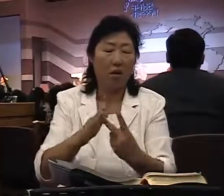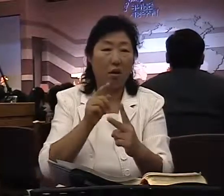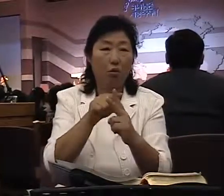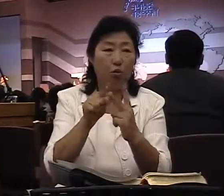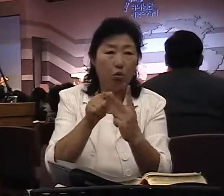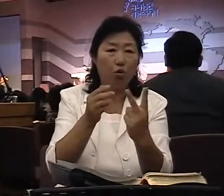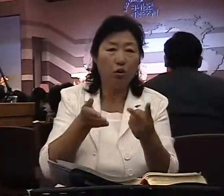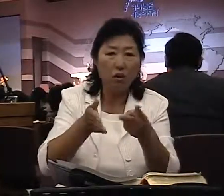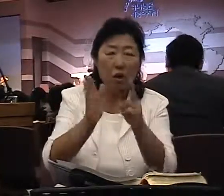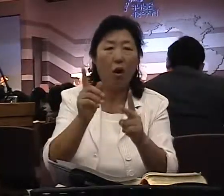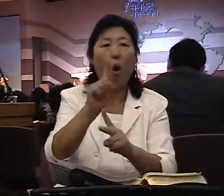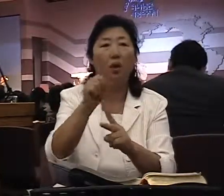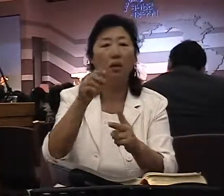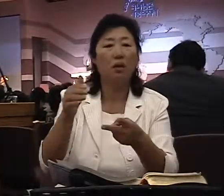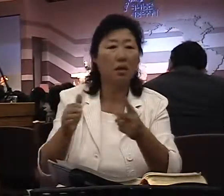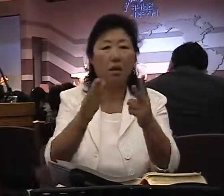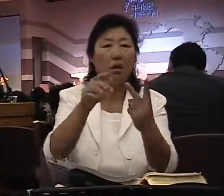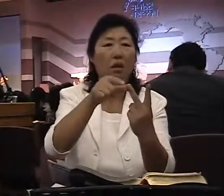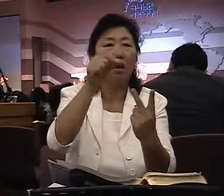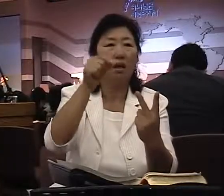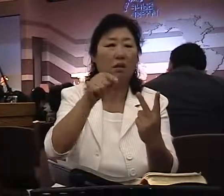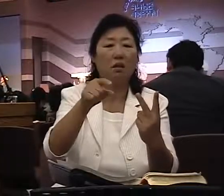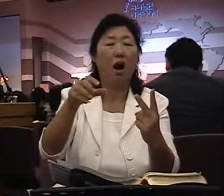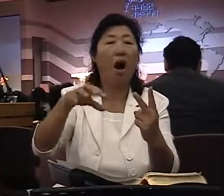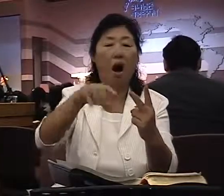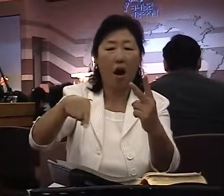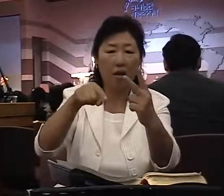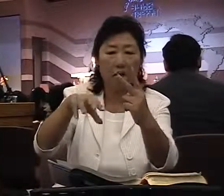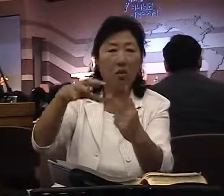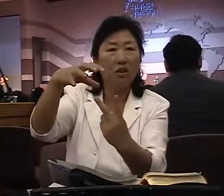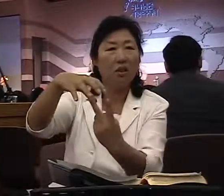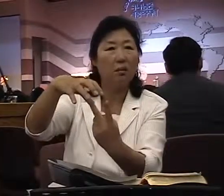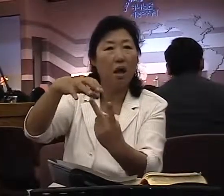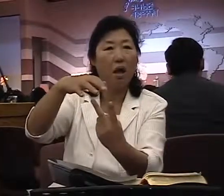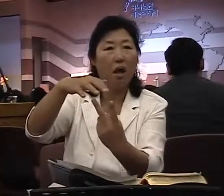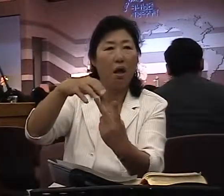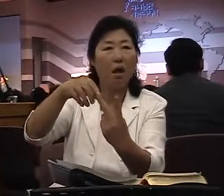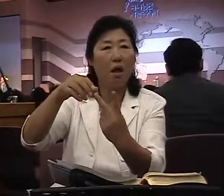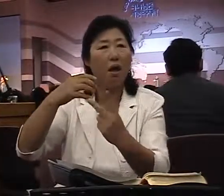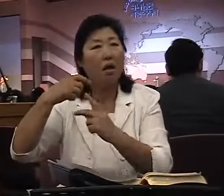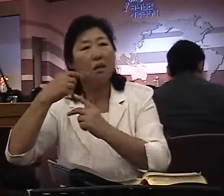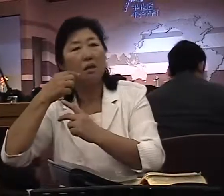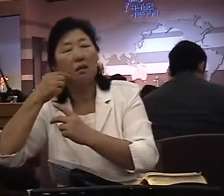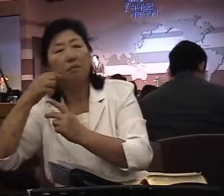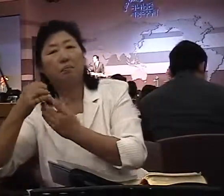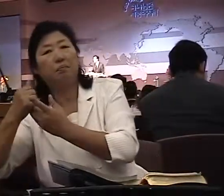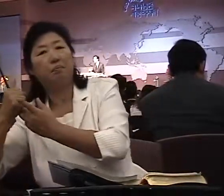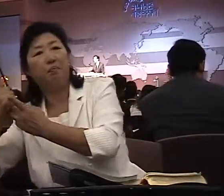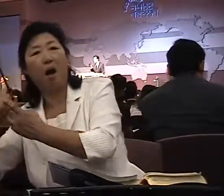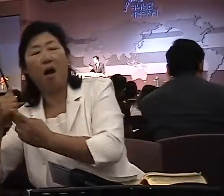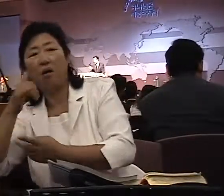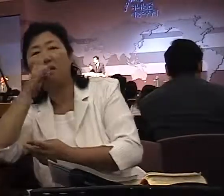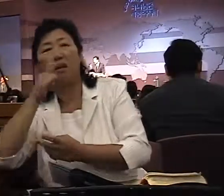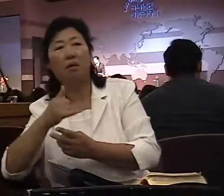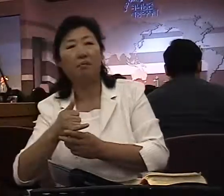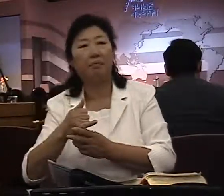어느 길을 택하든 그 안에서 우리는 지배를 받게 돼 있어요. 끌려가게 돼 있어요. 컨트롤 받게 돼 있어요. 성령 안에서 그래서 살아야